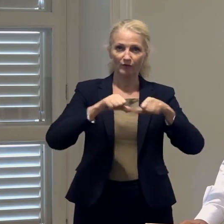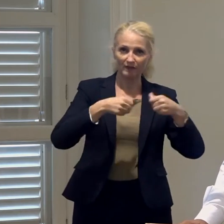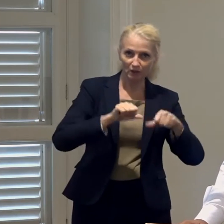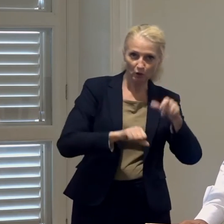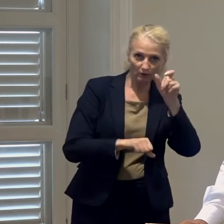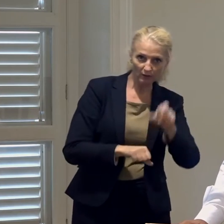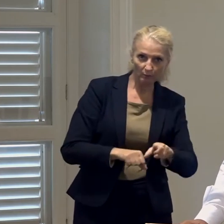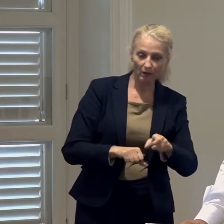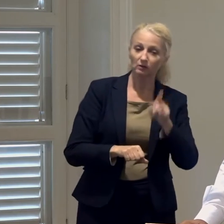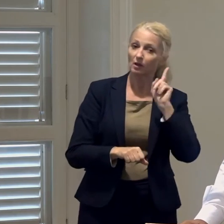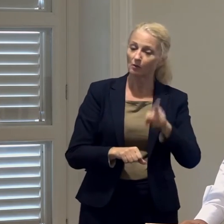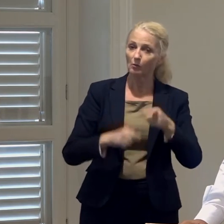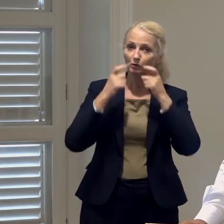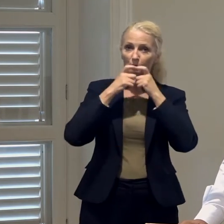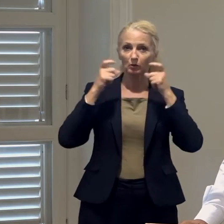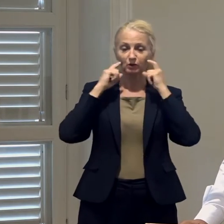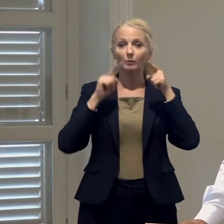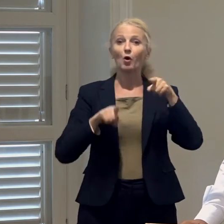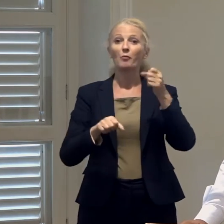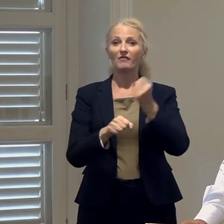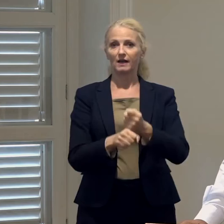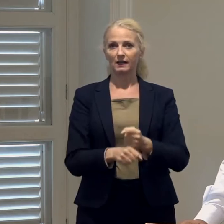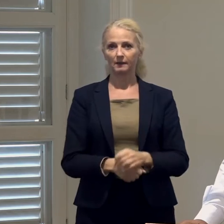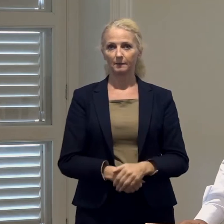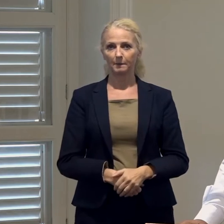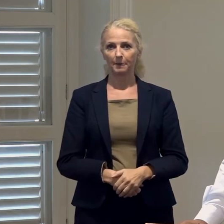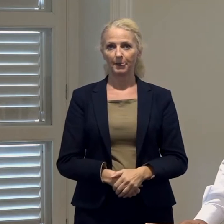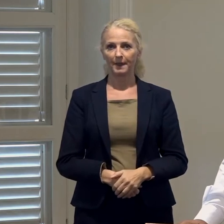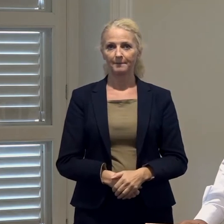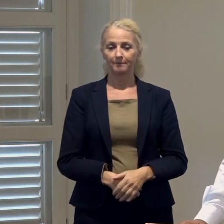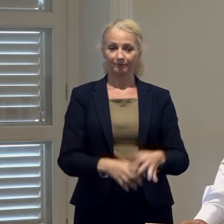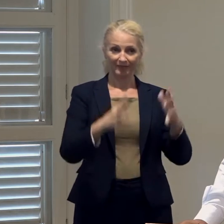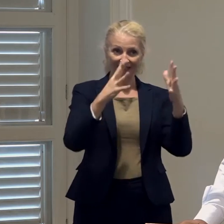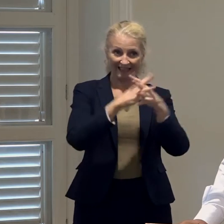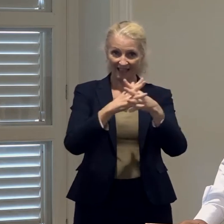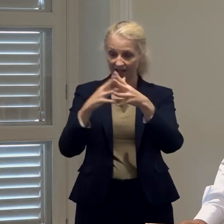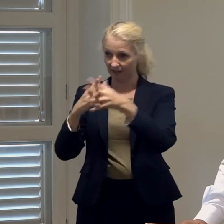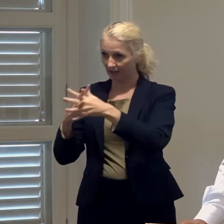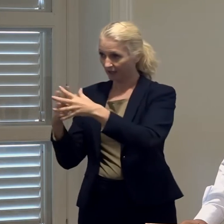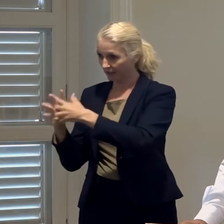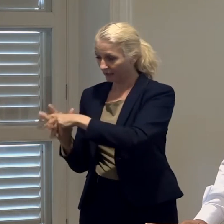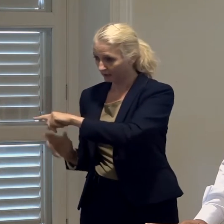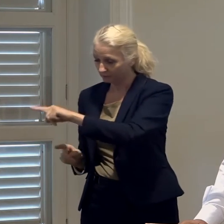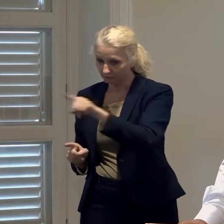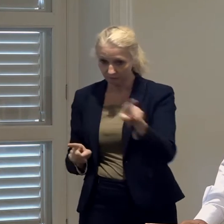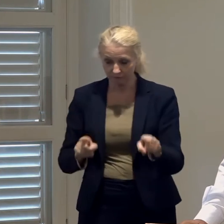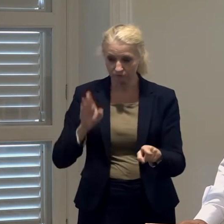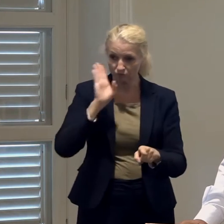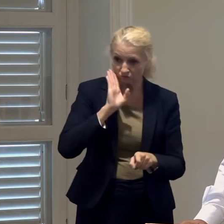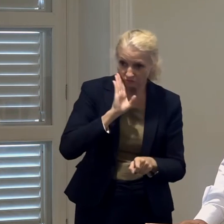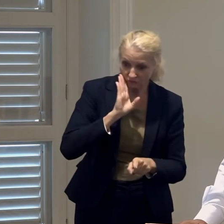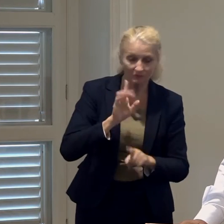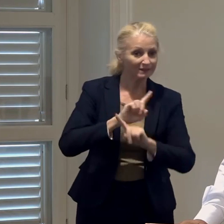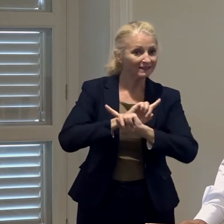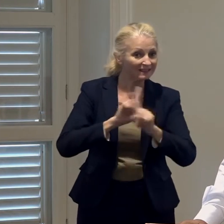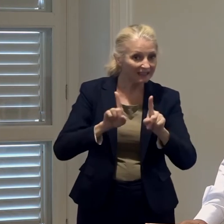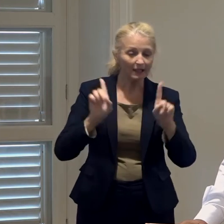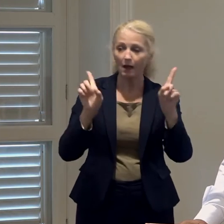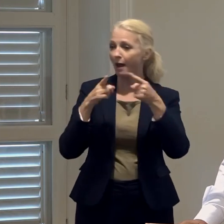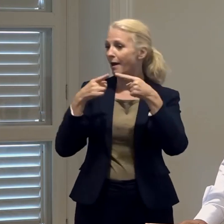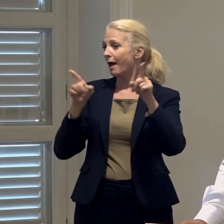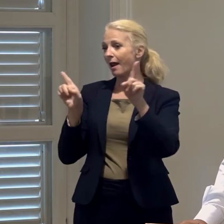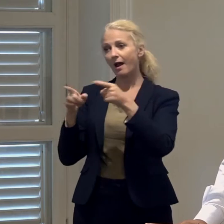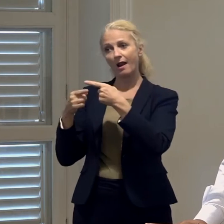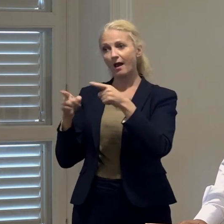dragen. Aan alle kerken wordt er met klem geadviseerd en gevraagd om niet te zingen tijdens de